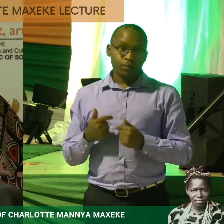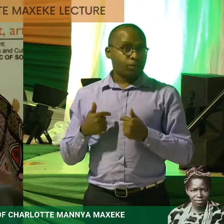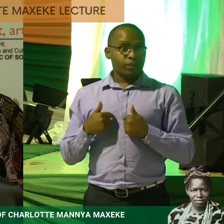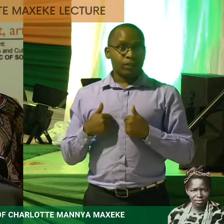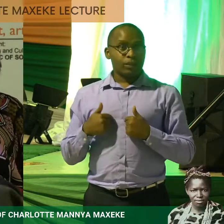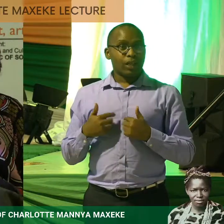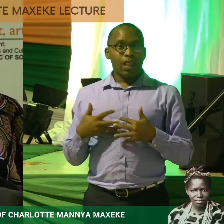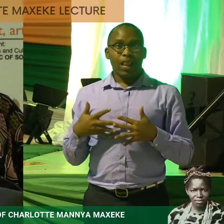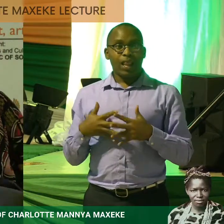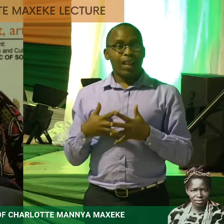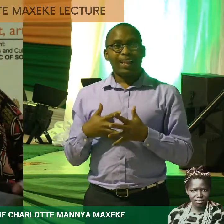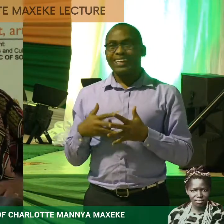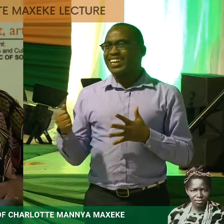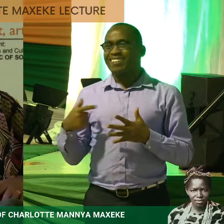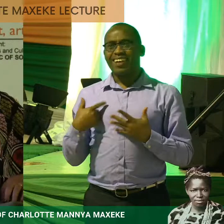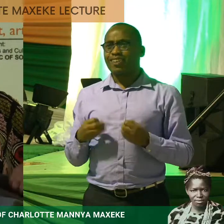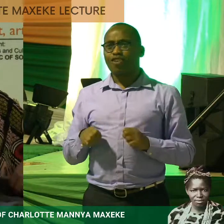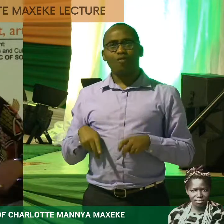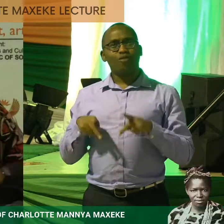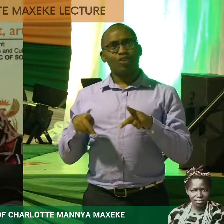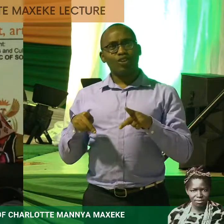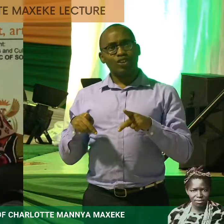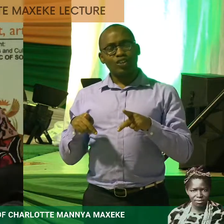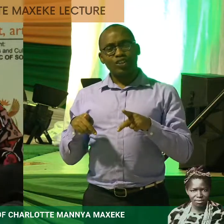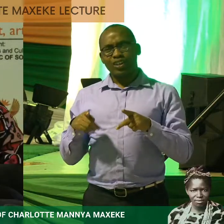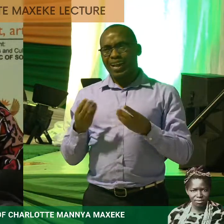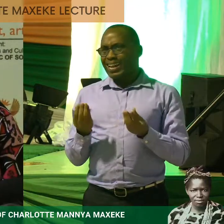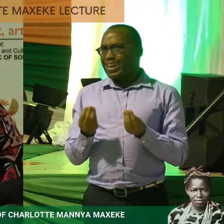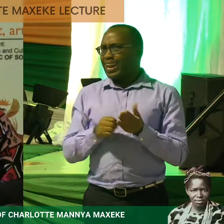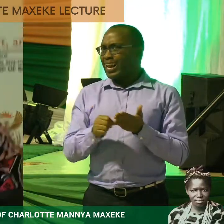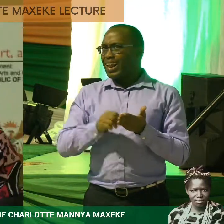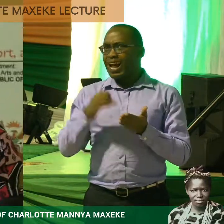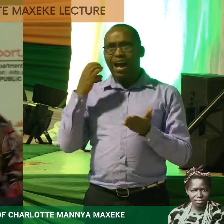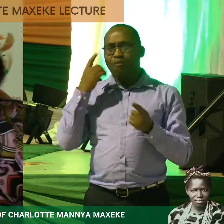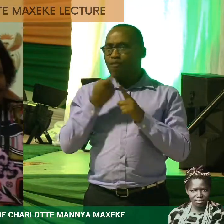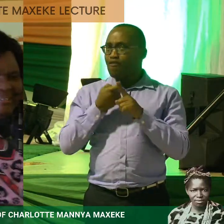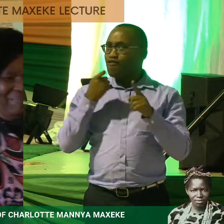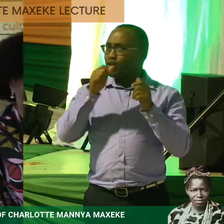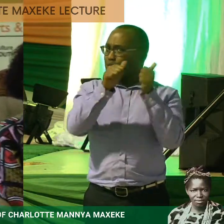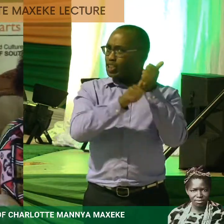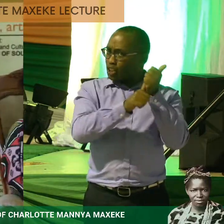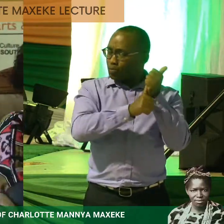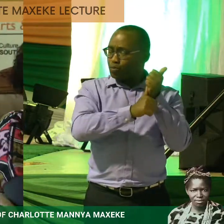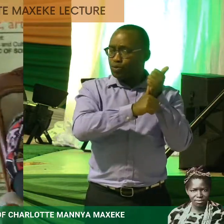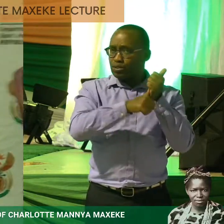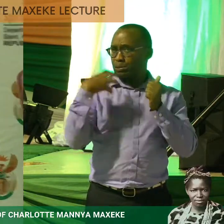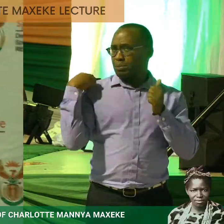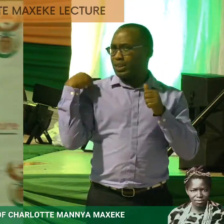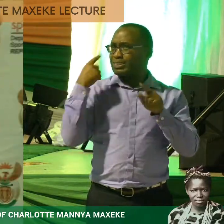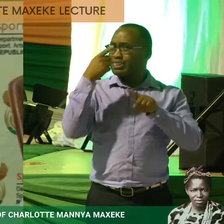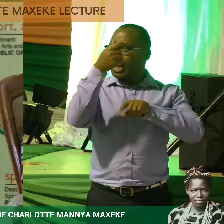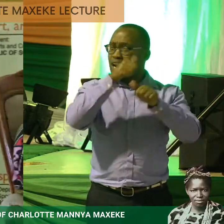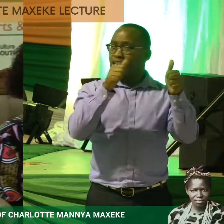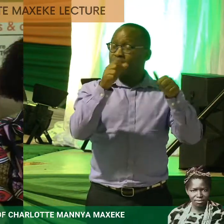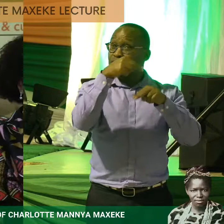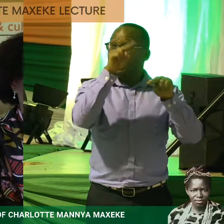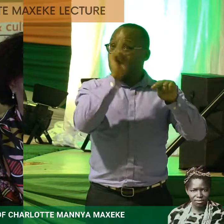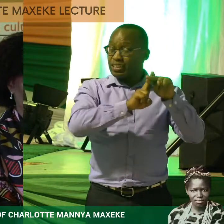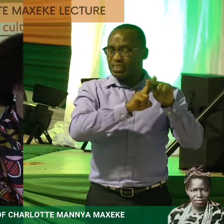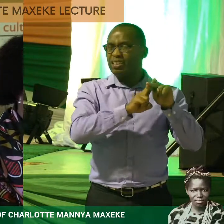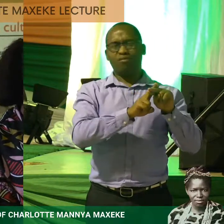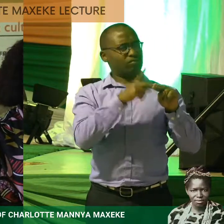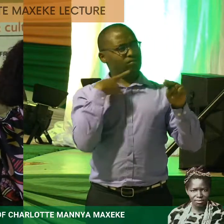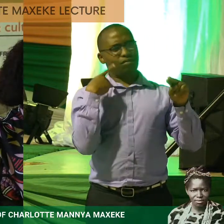Zange ndiyifumane mna inyweba yofumana inamba ka Deputy Minister National.